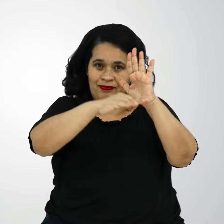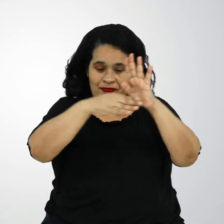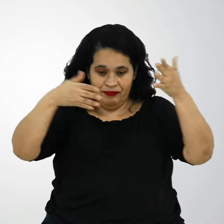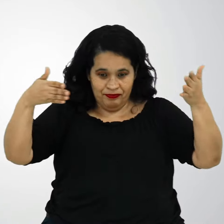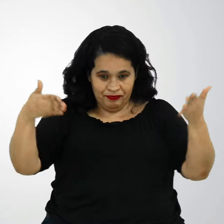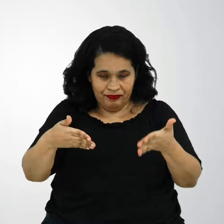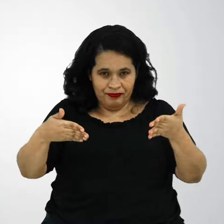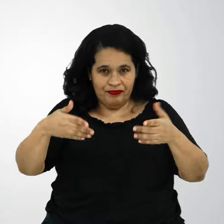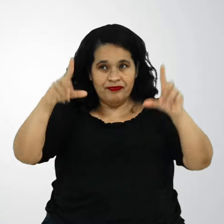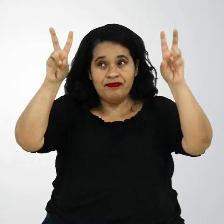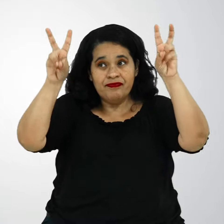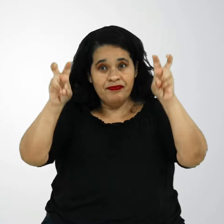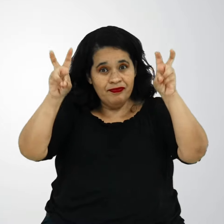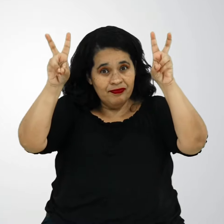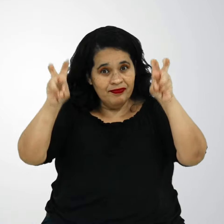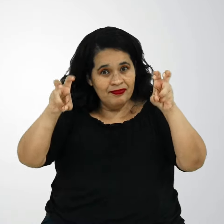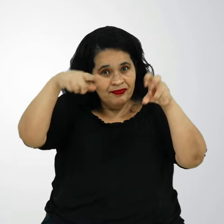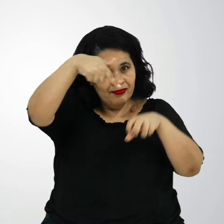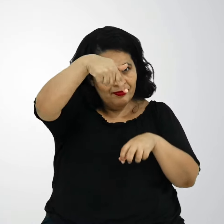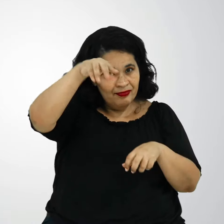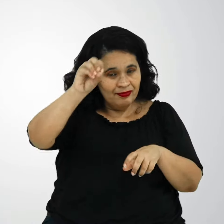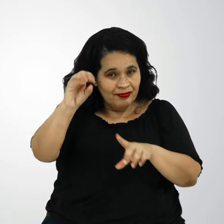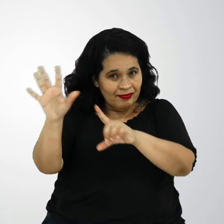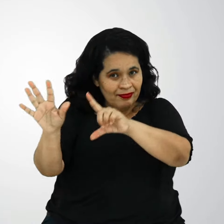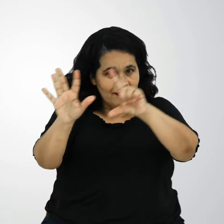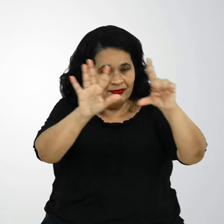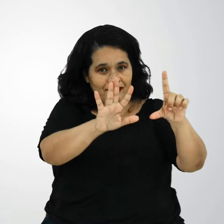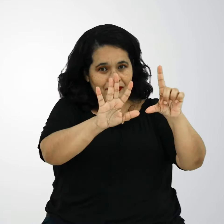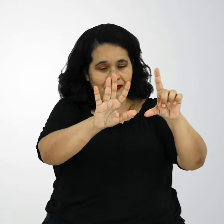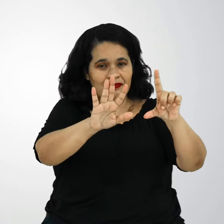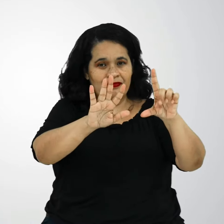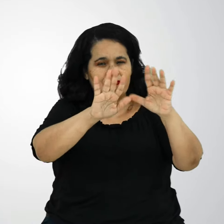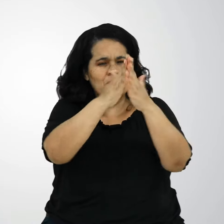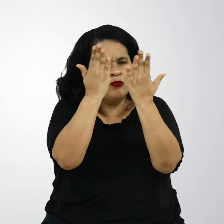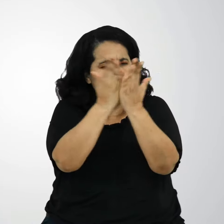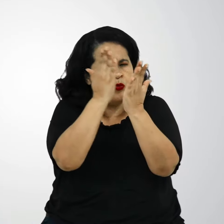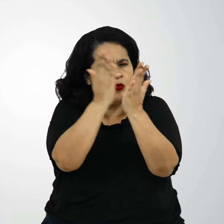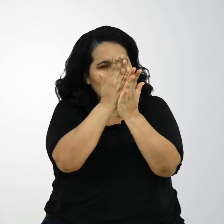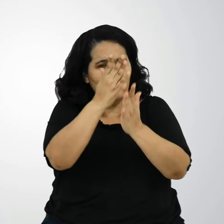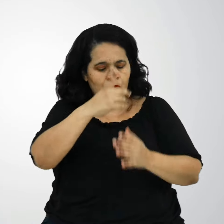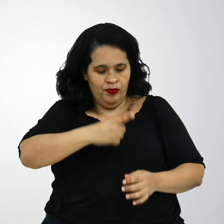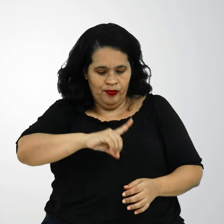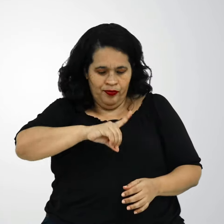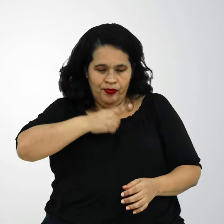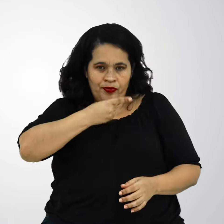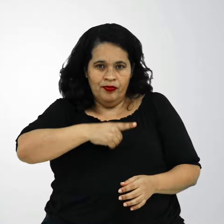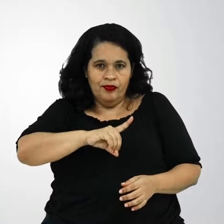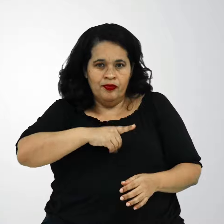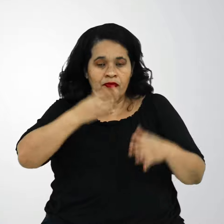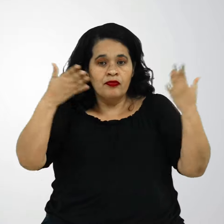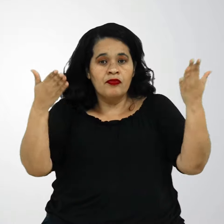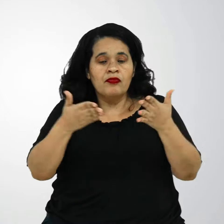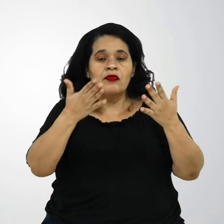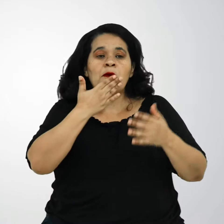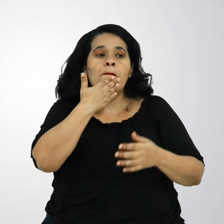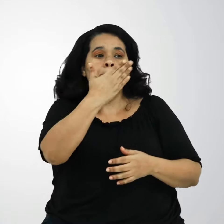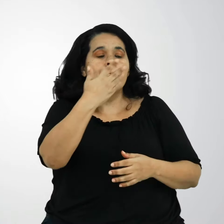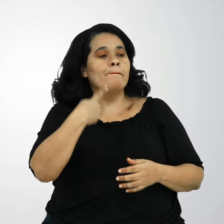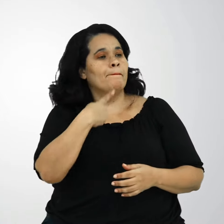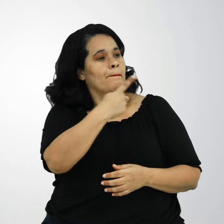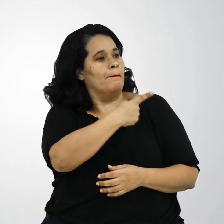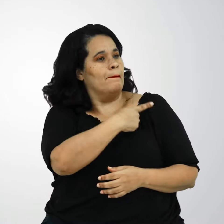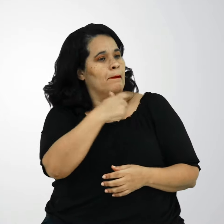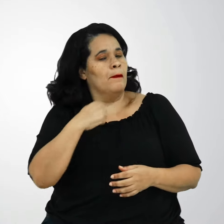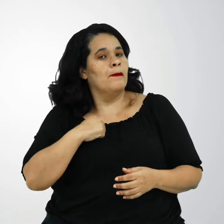70 semanas do livro do profeta Daniel. Eu quero pedir para o pastor Alain, para que ele apresente um desafio final para aqueles